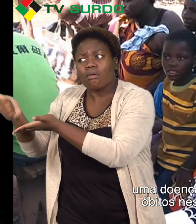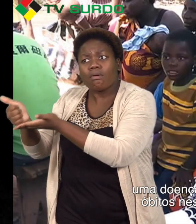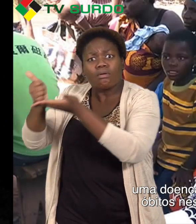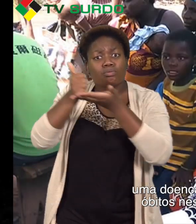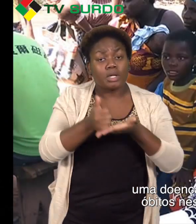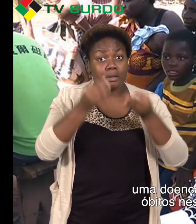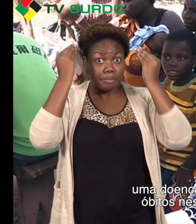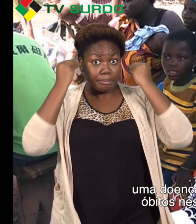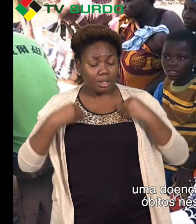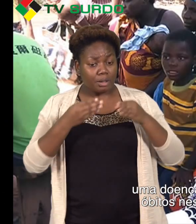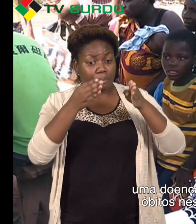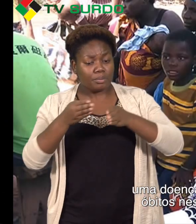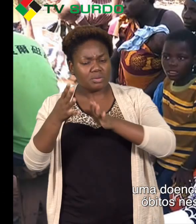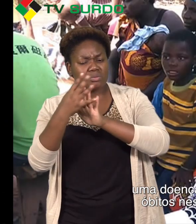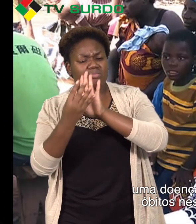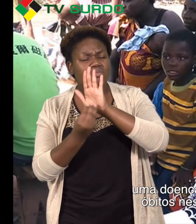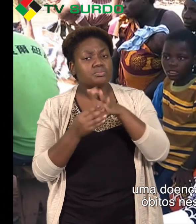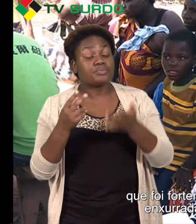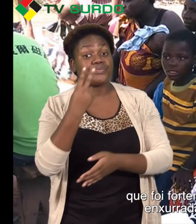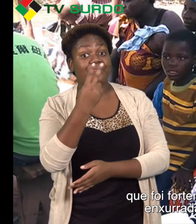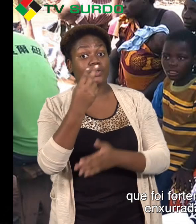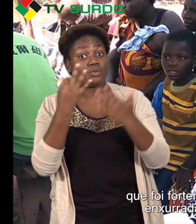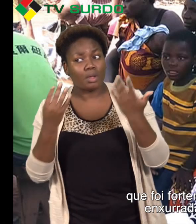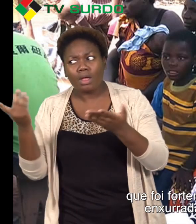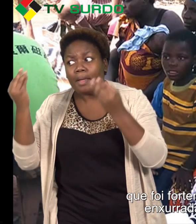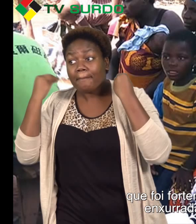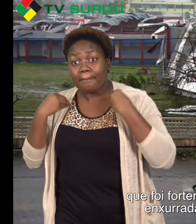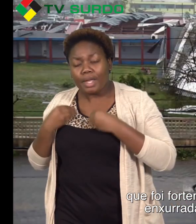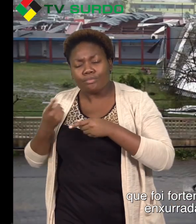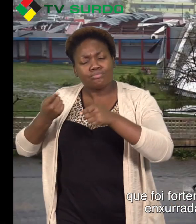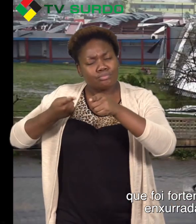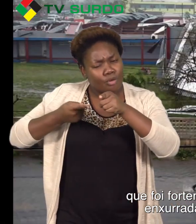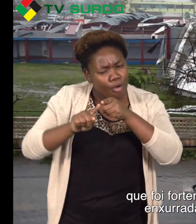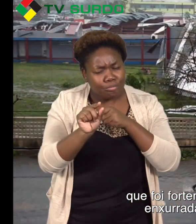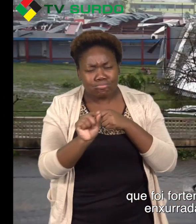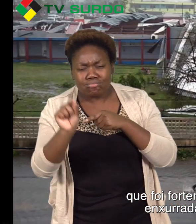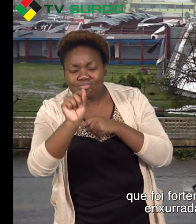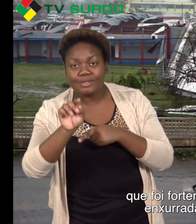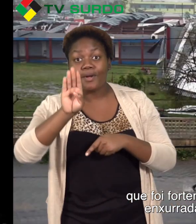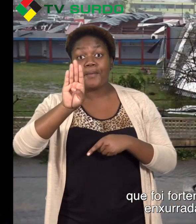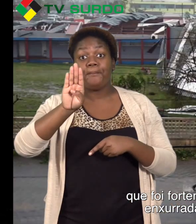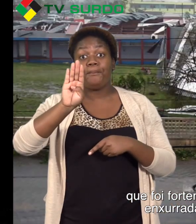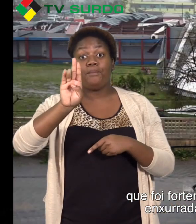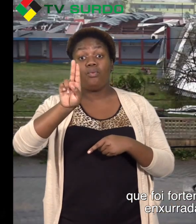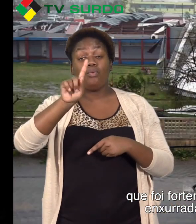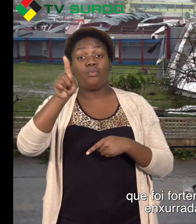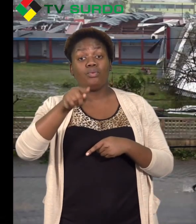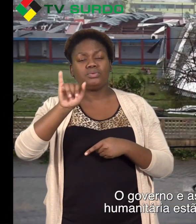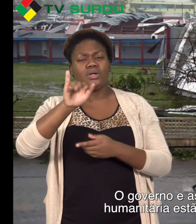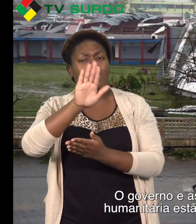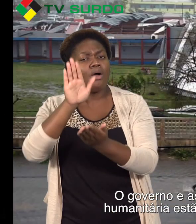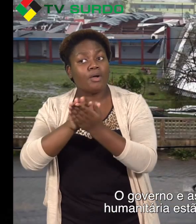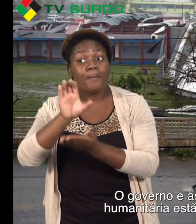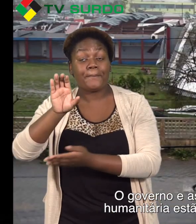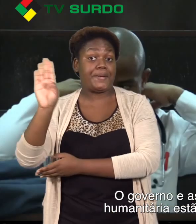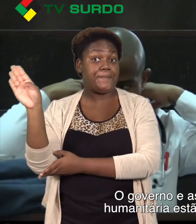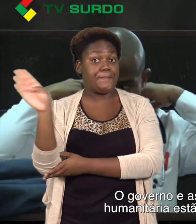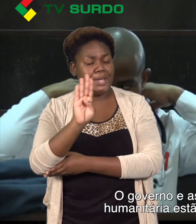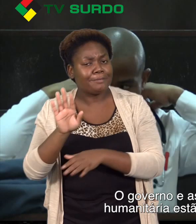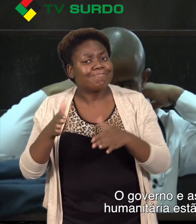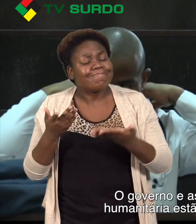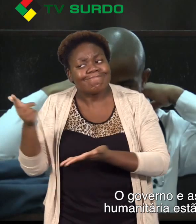causar óbitos nesta parcela do país, que foi fortemente castigada pelas enxurradas de março último. O governo e